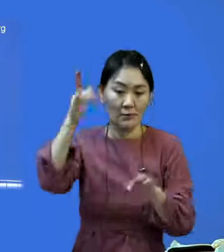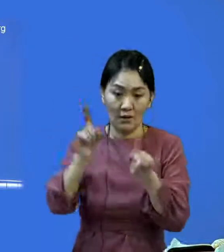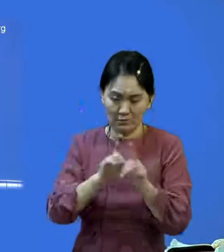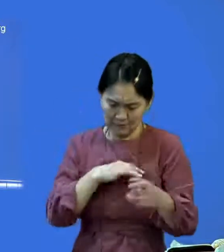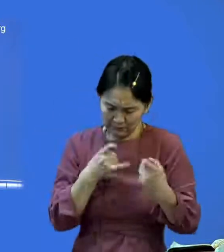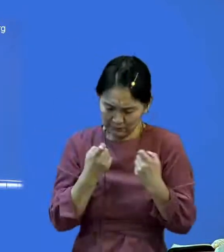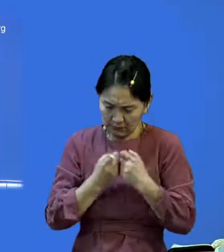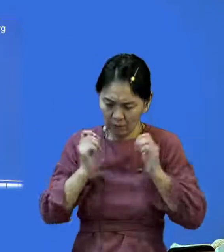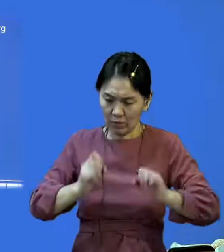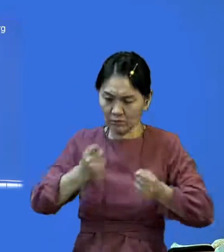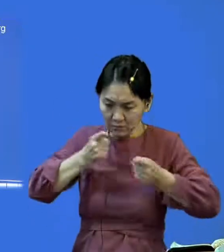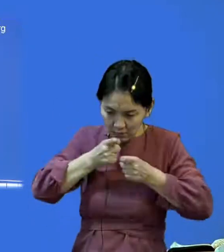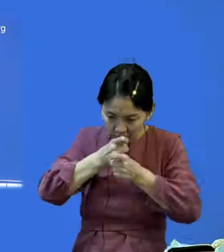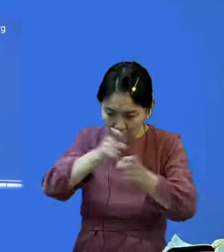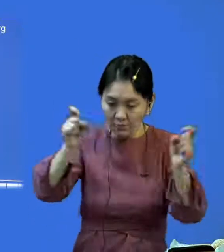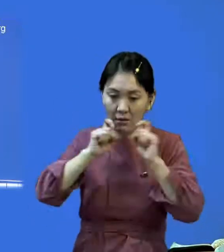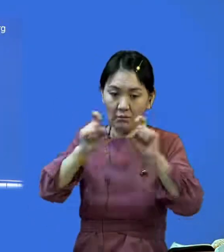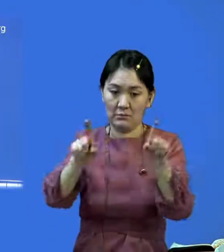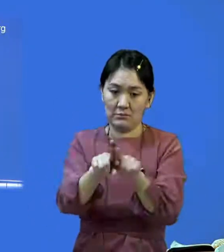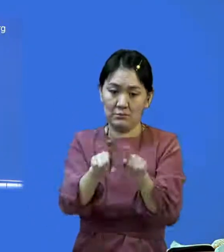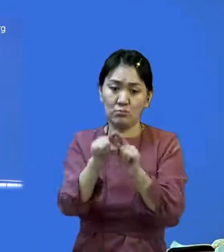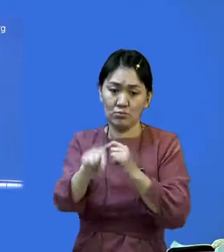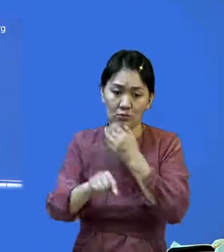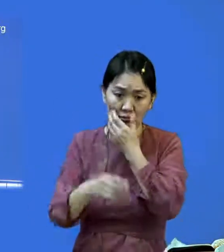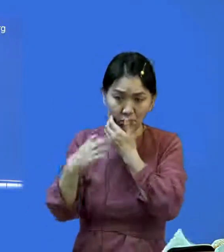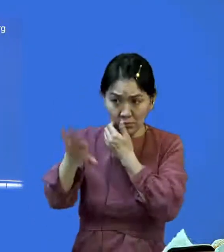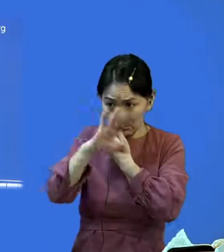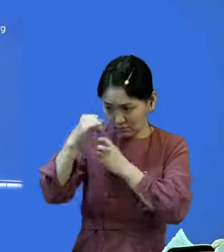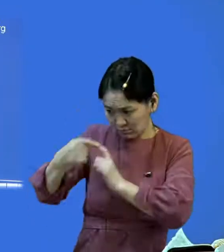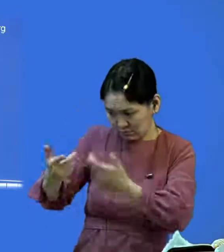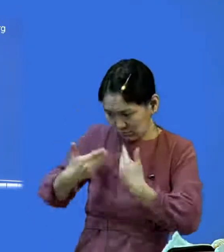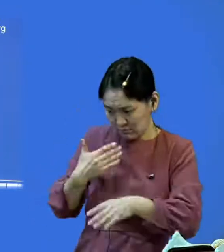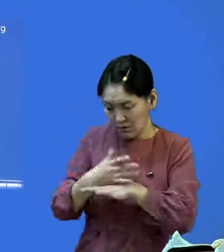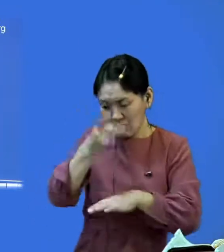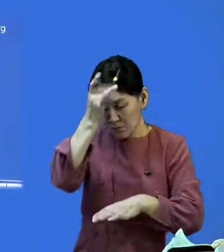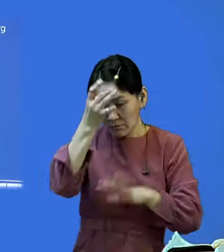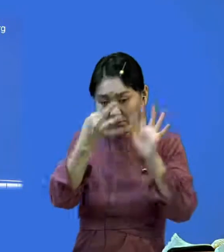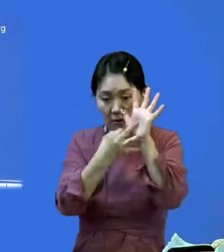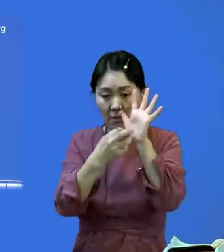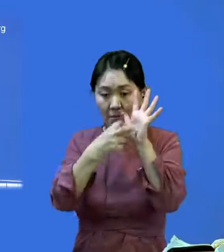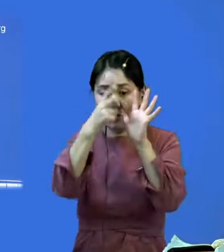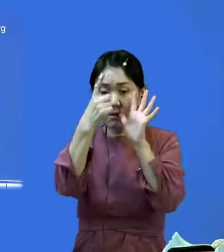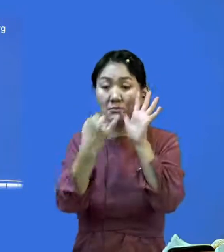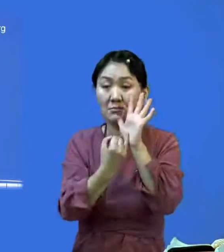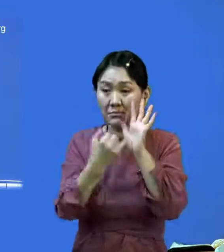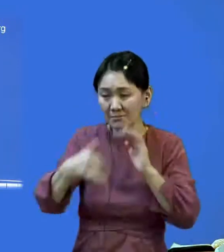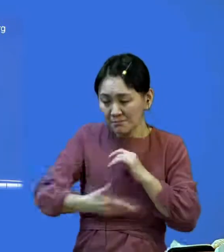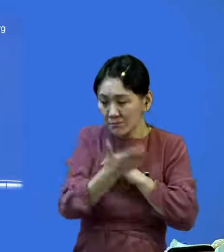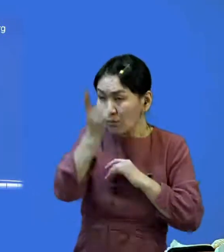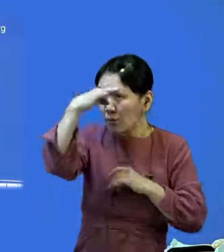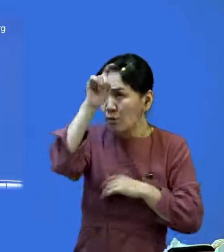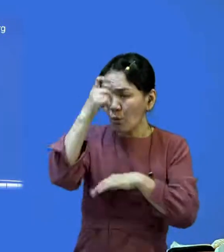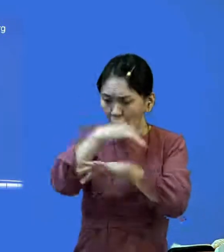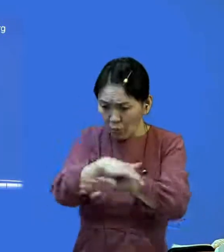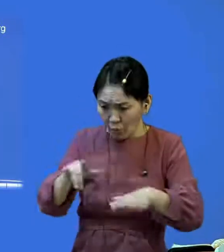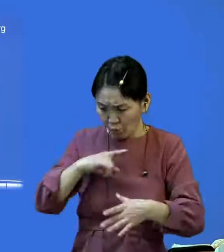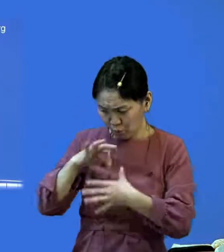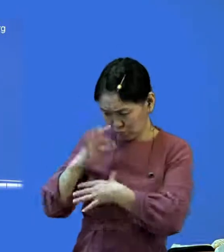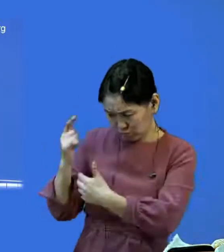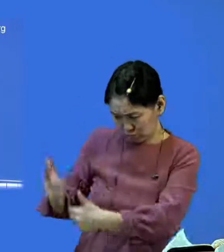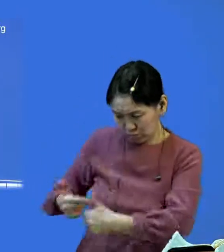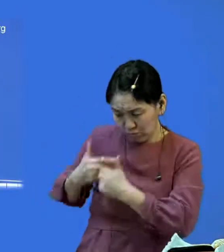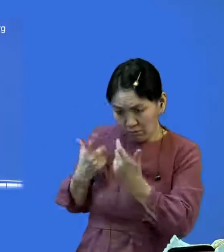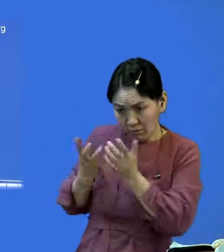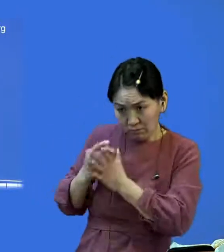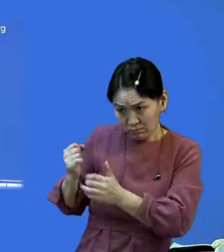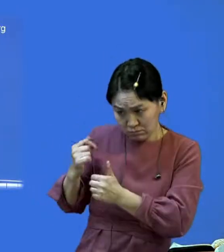оршдог гэдэг адилхан юм а бидэнд хэлж байгаа. Ром 8:16 дээрээс харуул бидний бурхны хүүхдүүд гэдэг сүнс өөрөө бидний сүнстэй